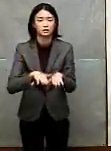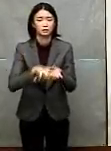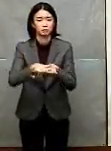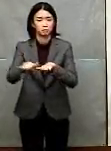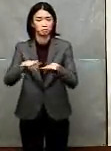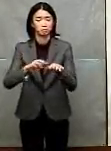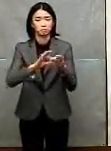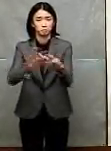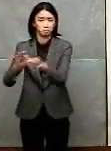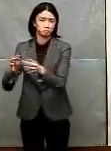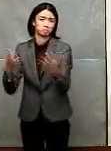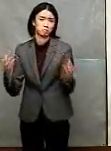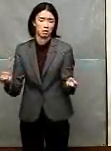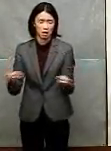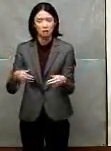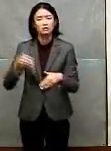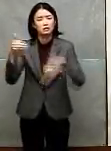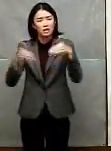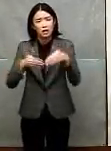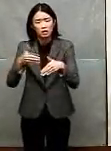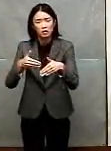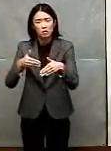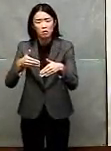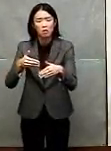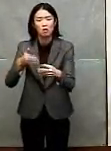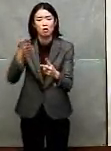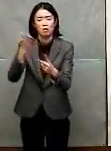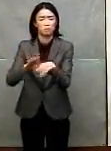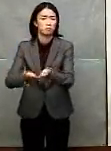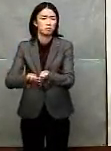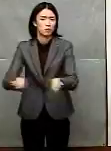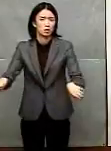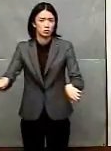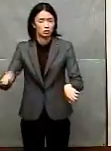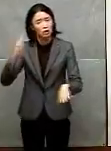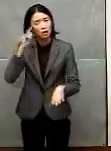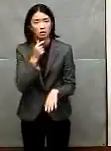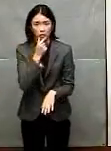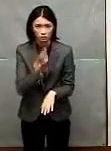まあ、できれば選挙とは切り離して考えていただきたいなと思います。